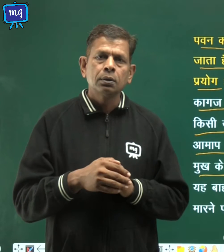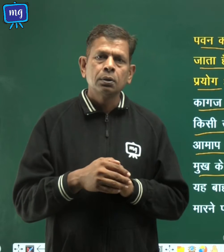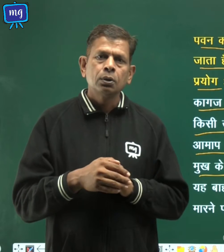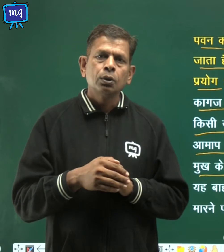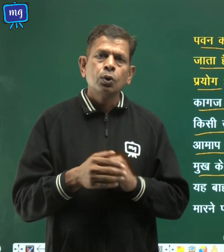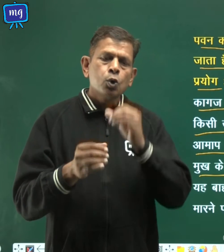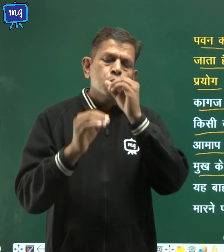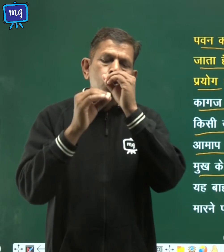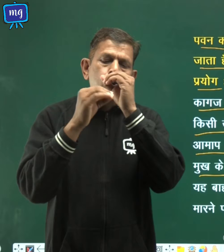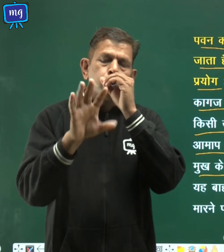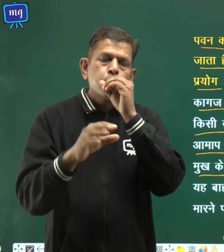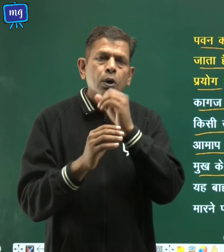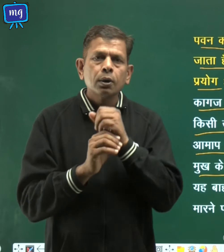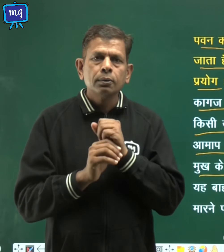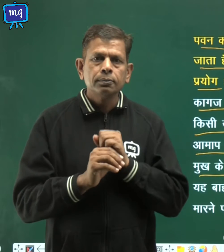फूंक मारेंगे